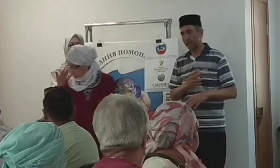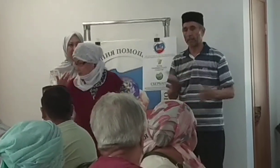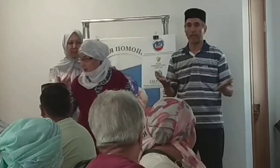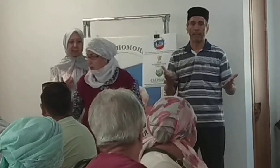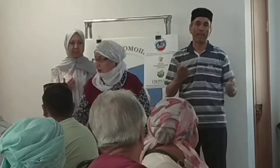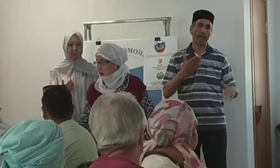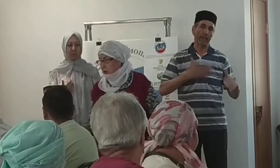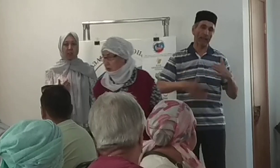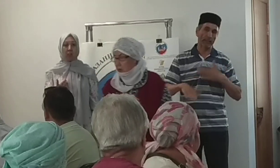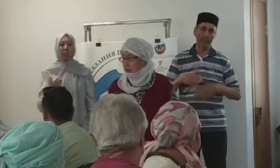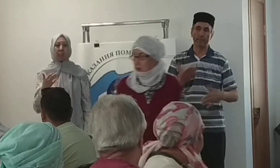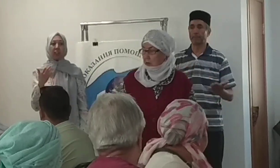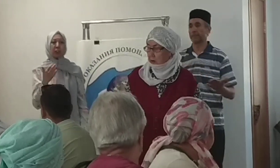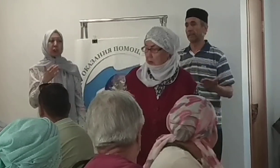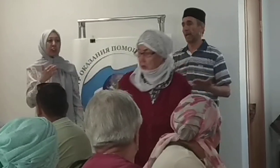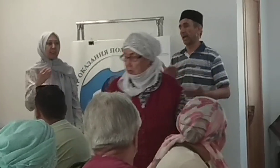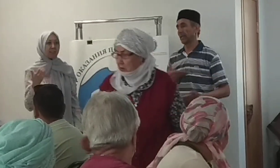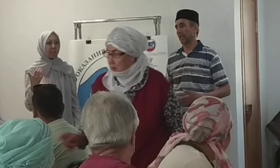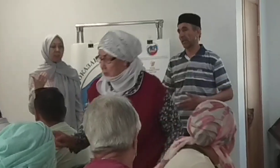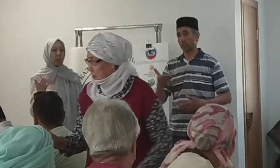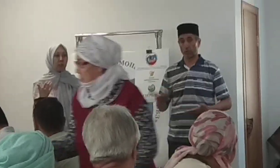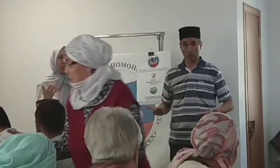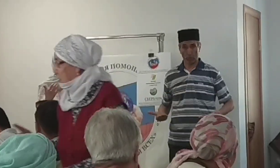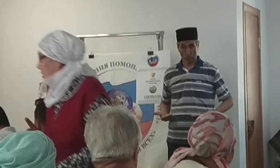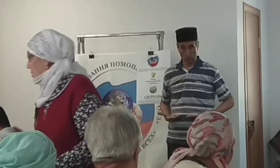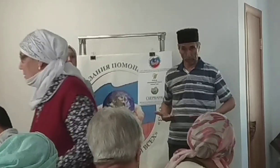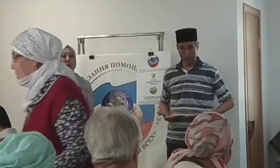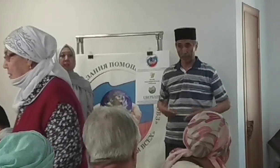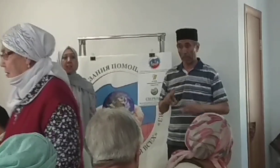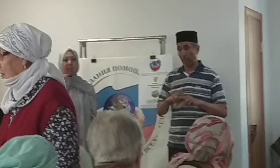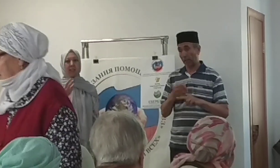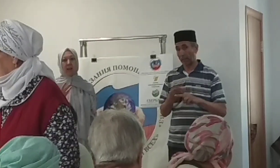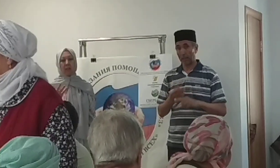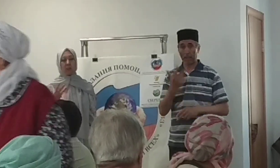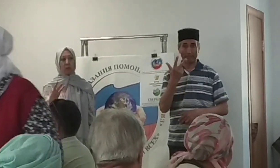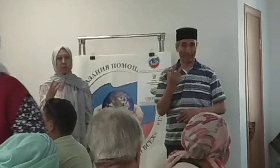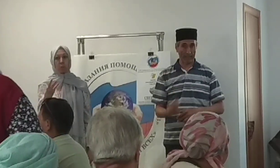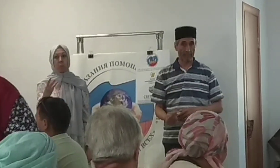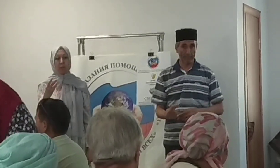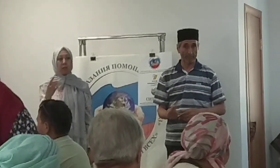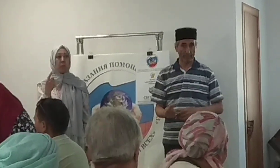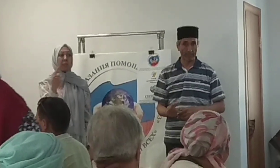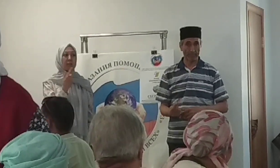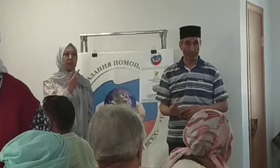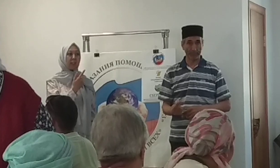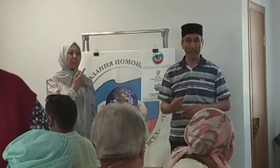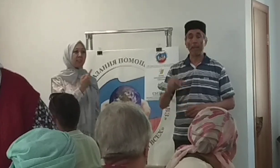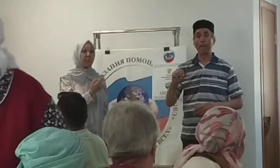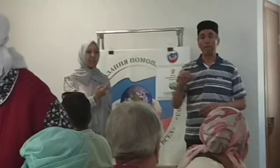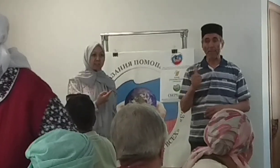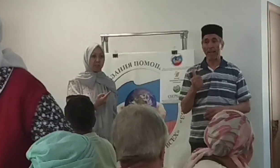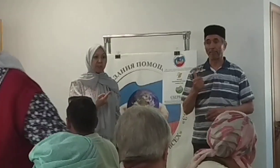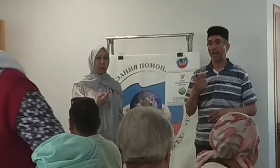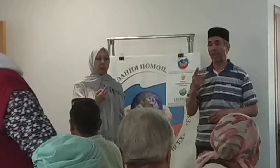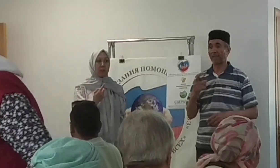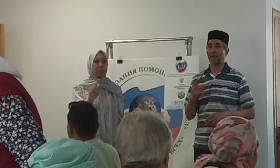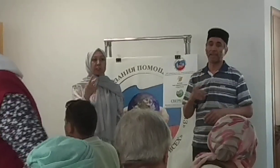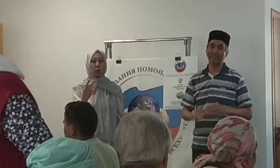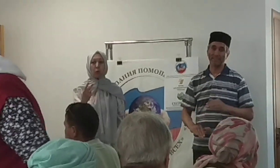и радости. Наша жизнь – это как три дня. Первый – это